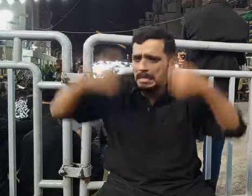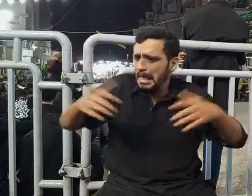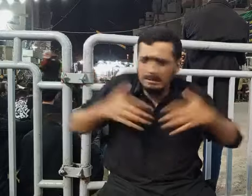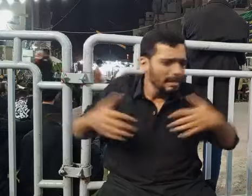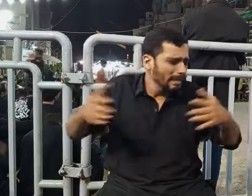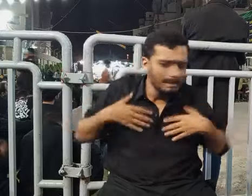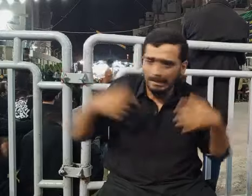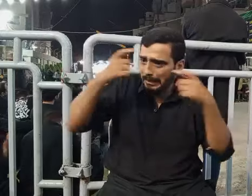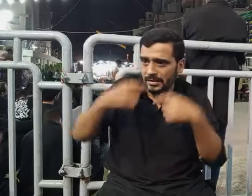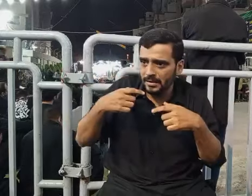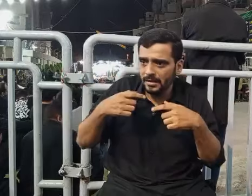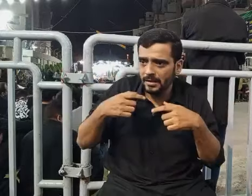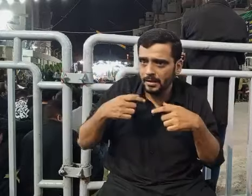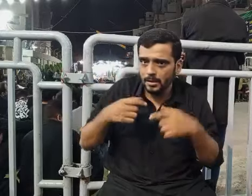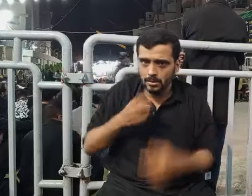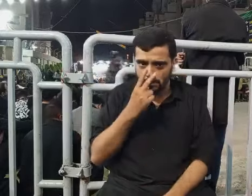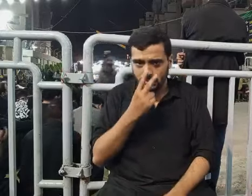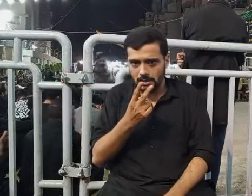آج تو فقط بی بی فاطمہ نہیں